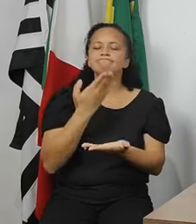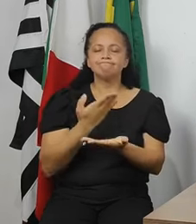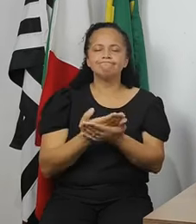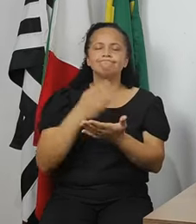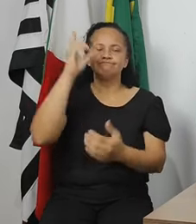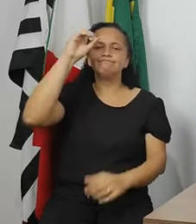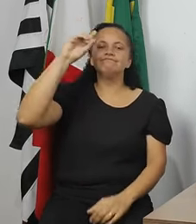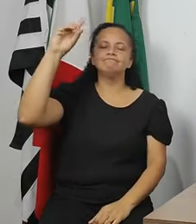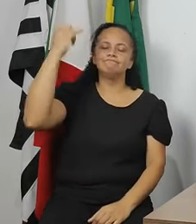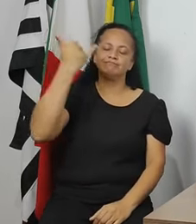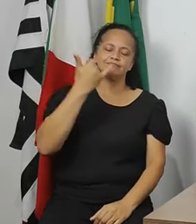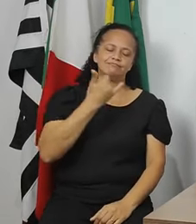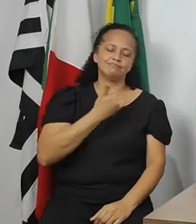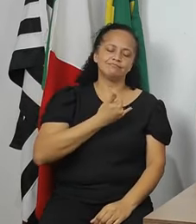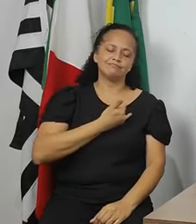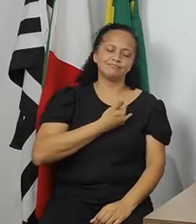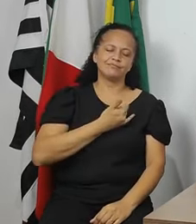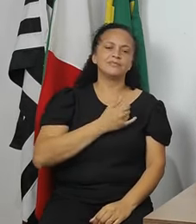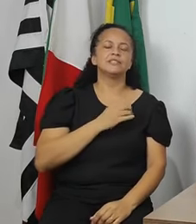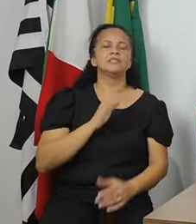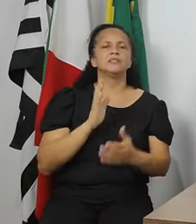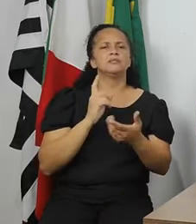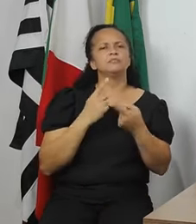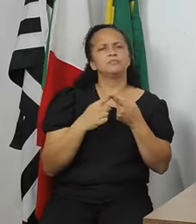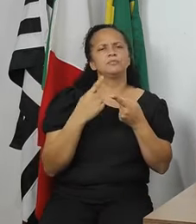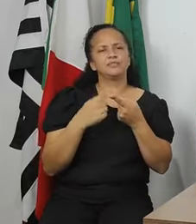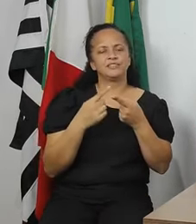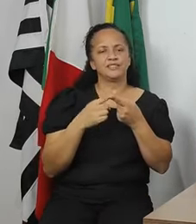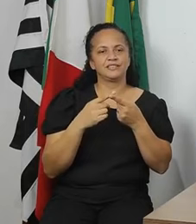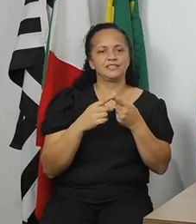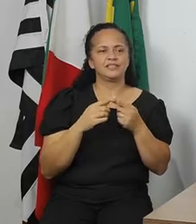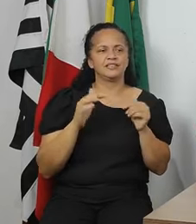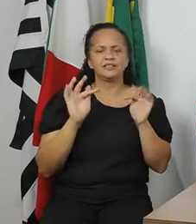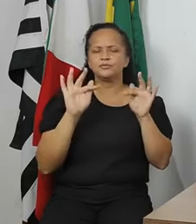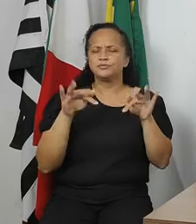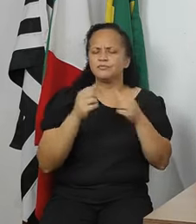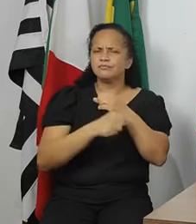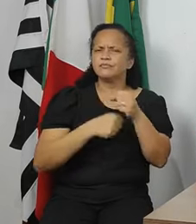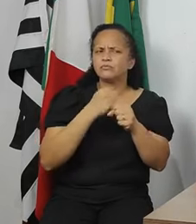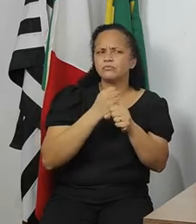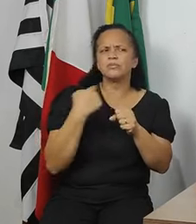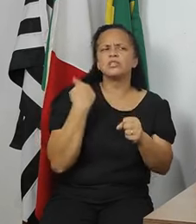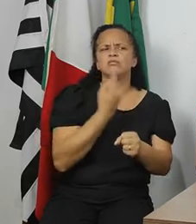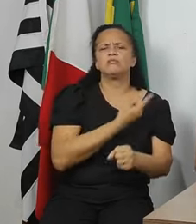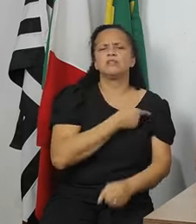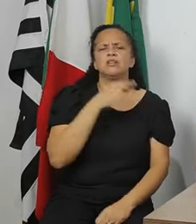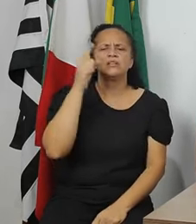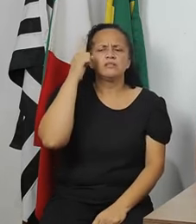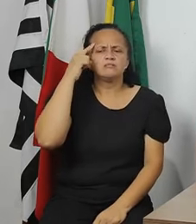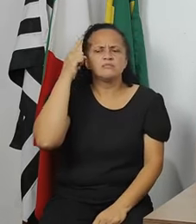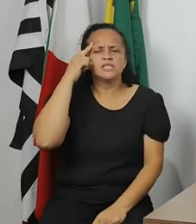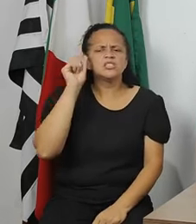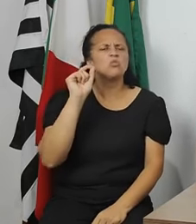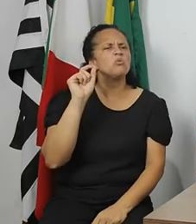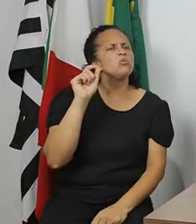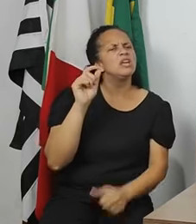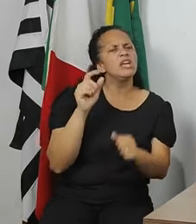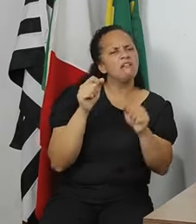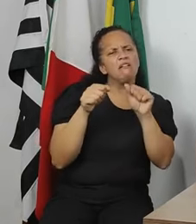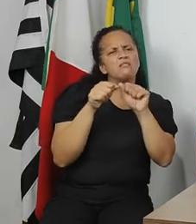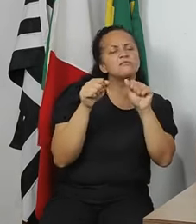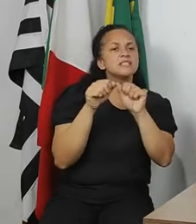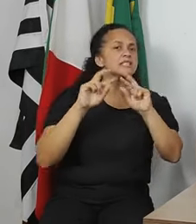nosso coração, porque no final do ano normalmente a gente faz algumas reflexões, né? Do que a gente deveria ter feito diferente no ano que vem